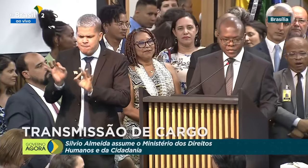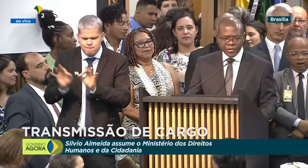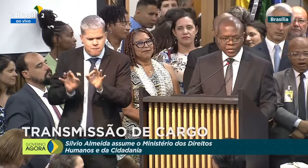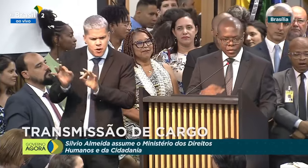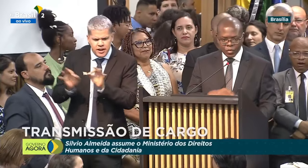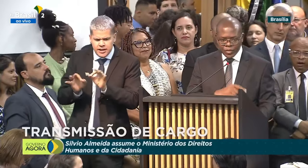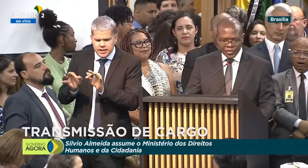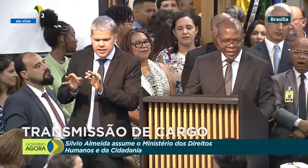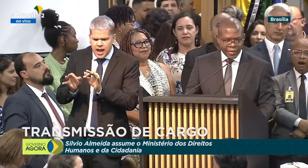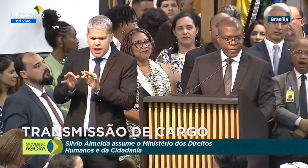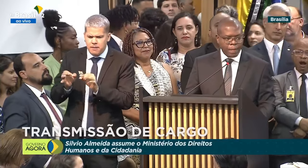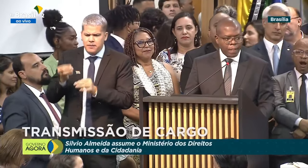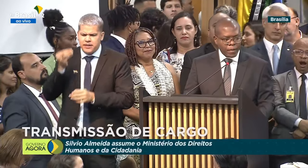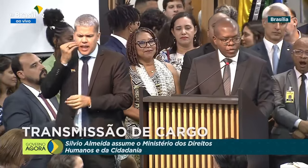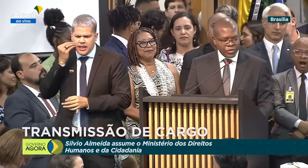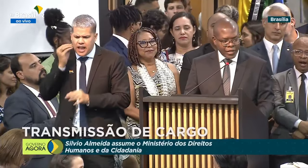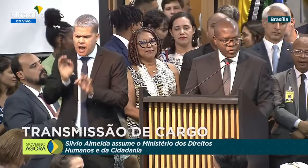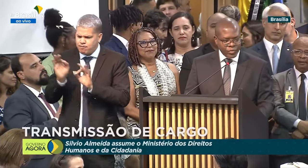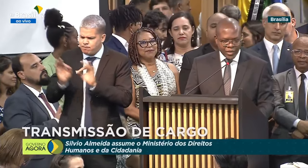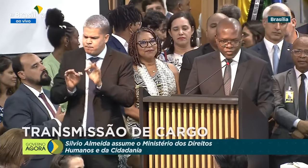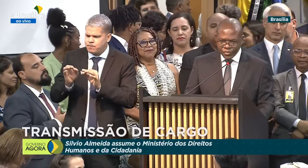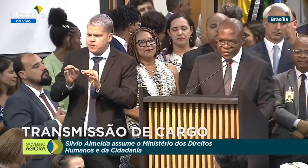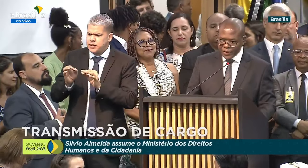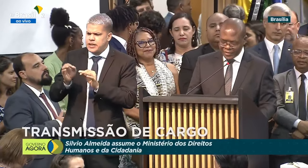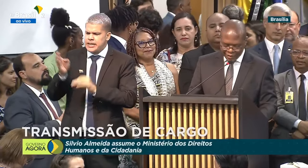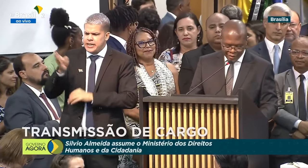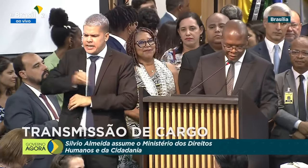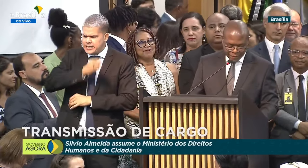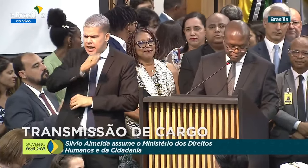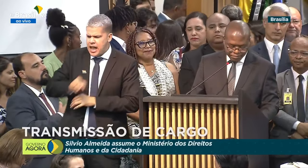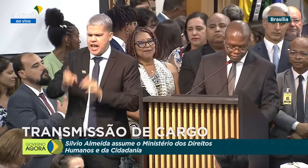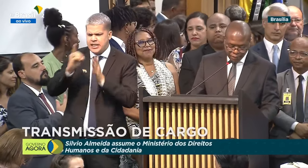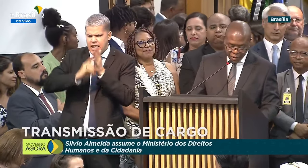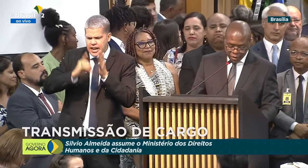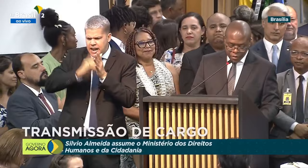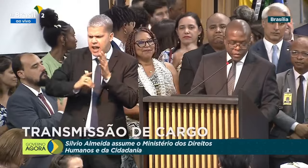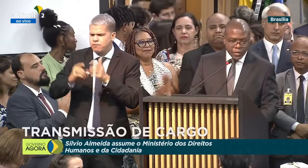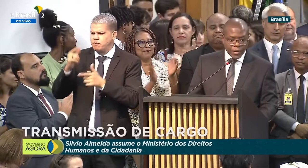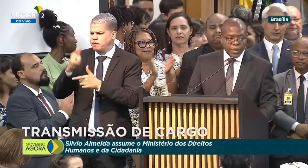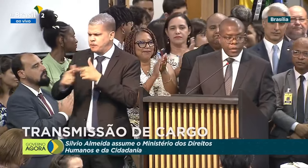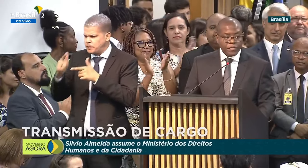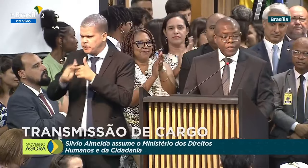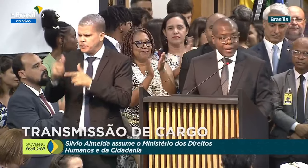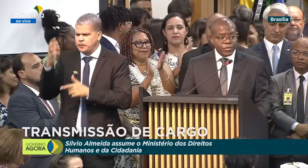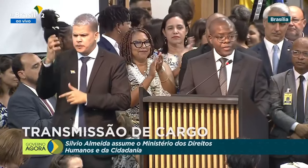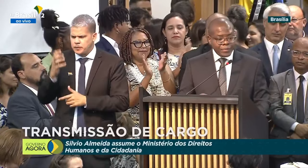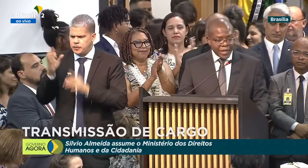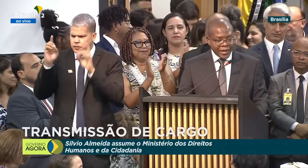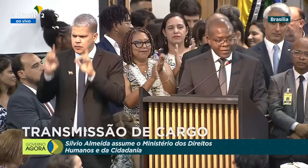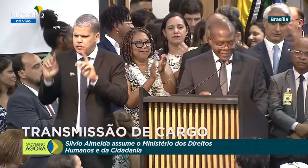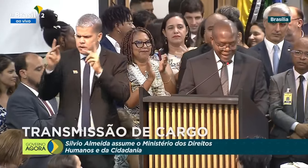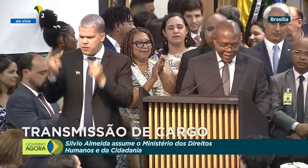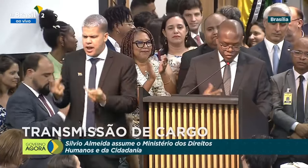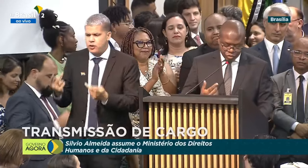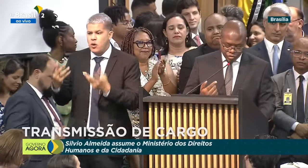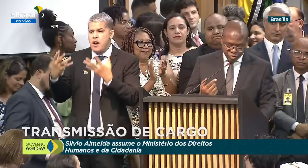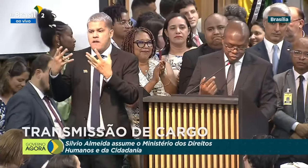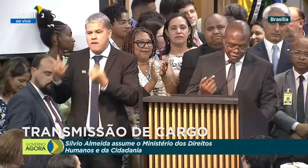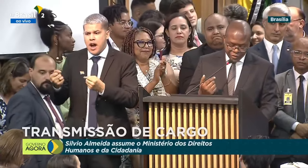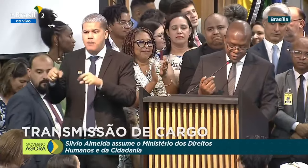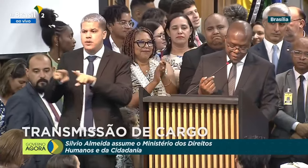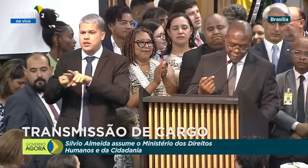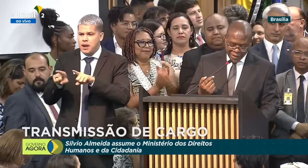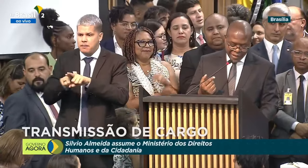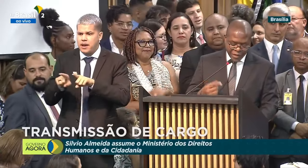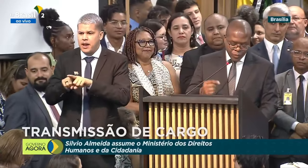participativa o ministério dos direitos humanos e da Cidadania vamos também dar as